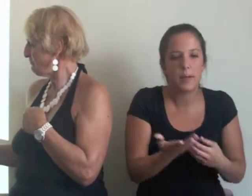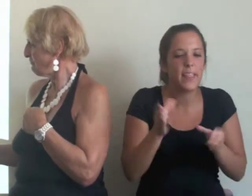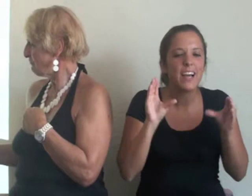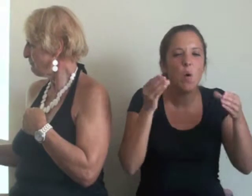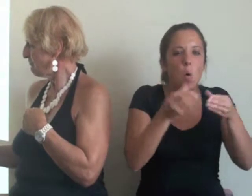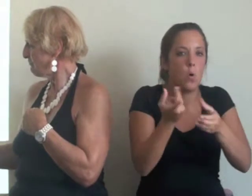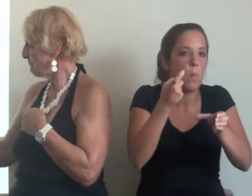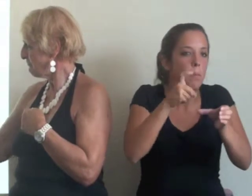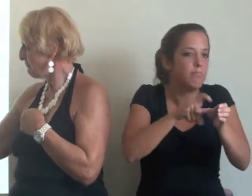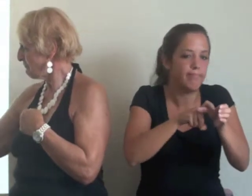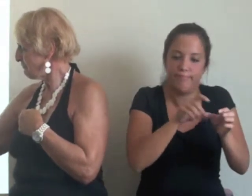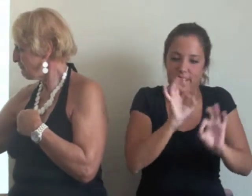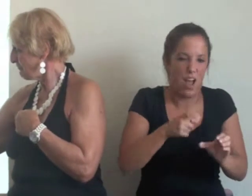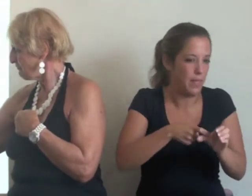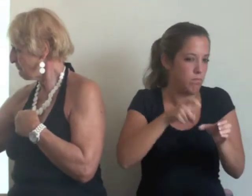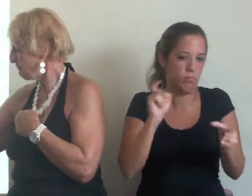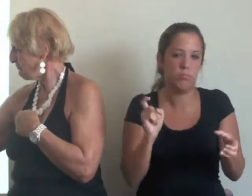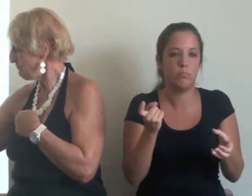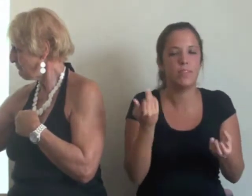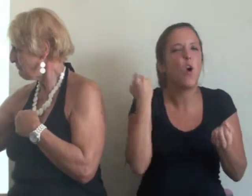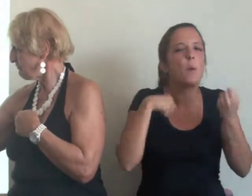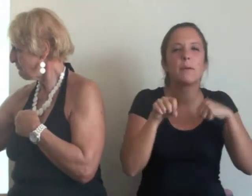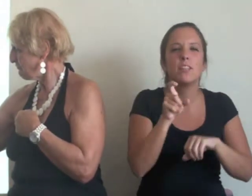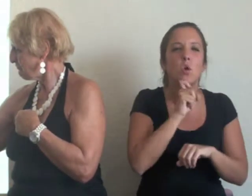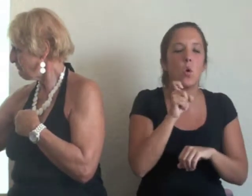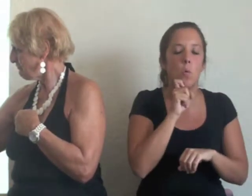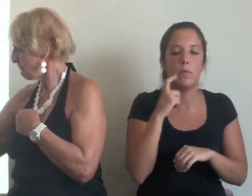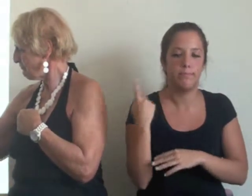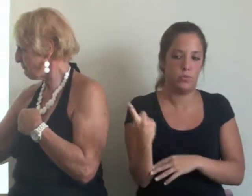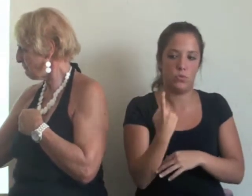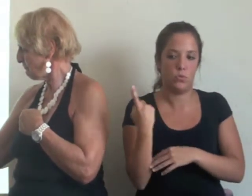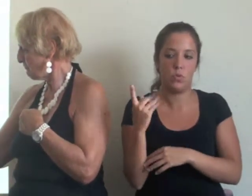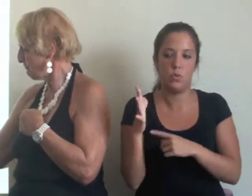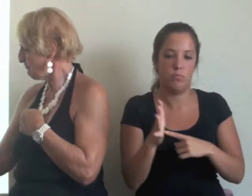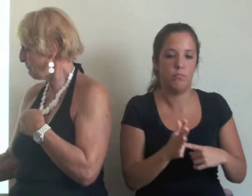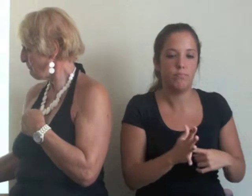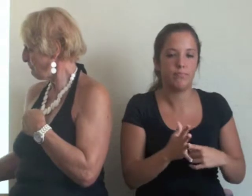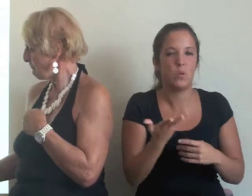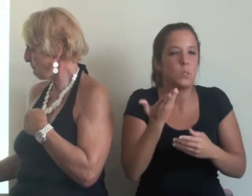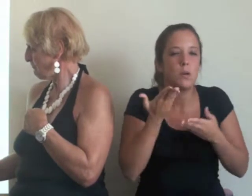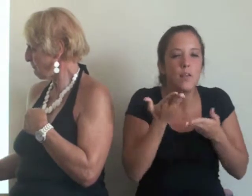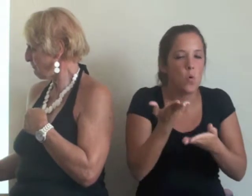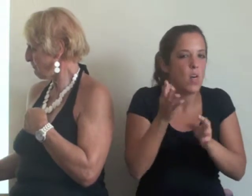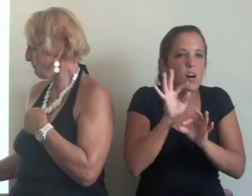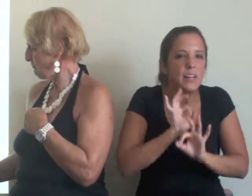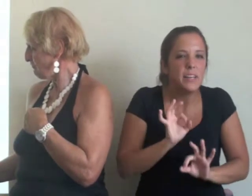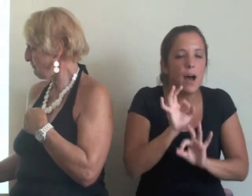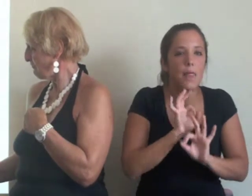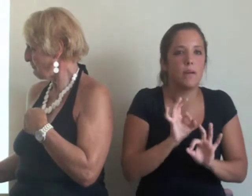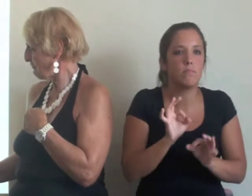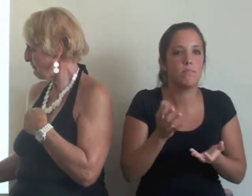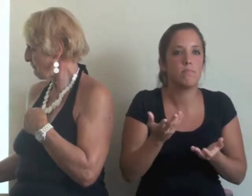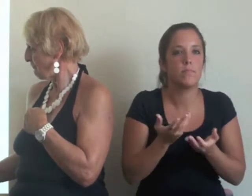a ningún grupo. Manera de actuar, aislarse, síndrome de ayuda, porque solo